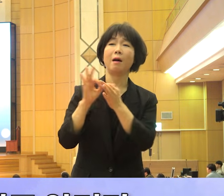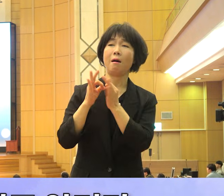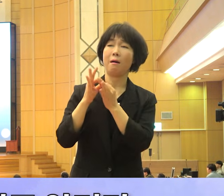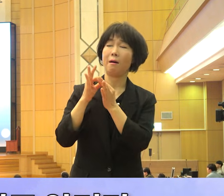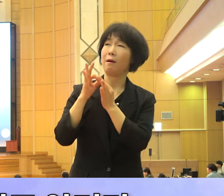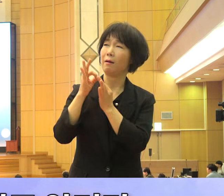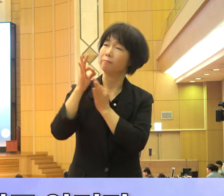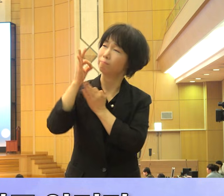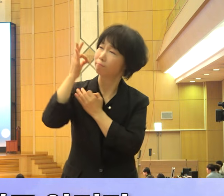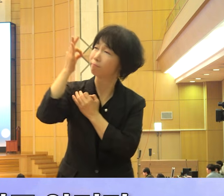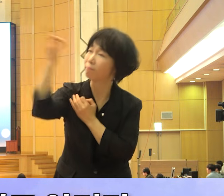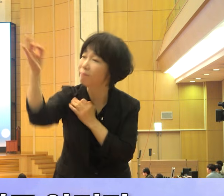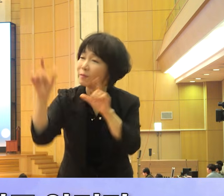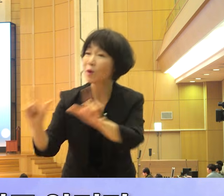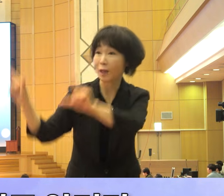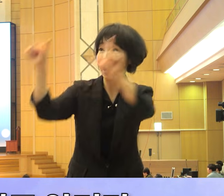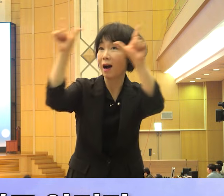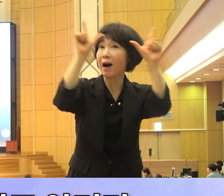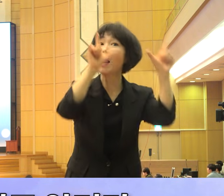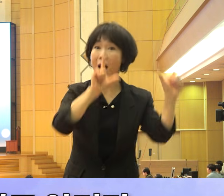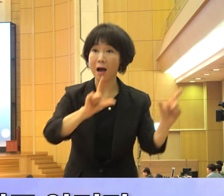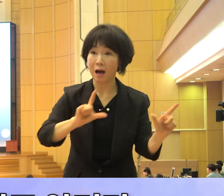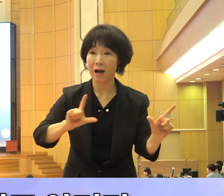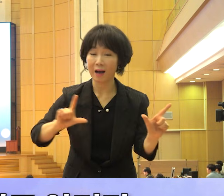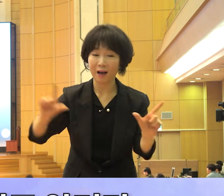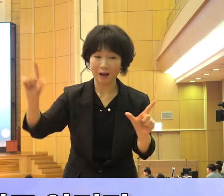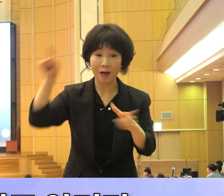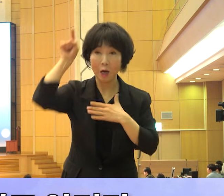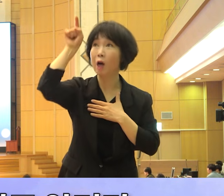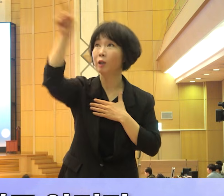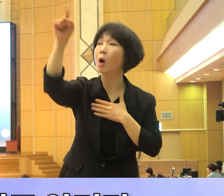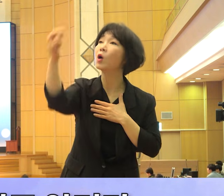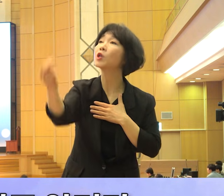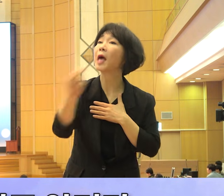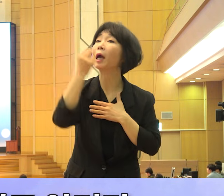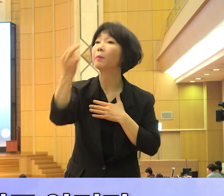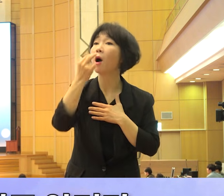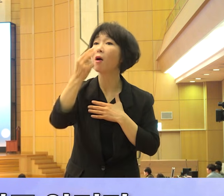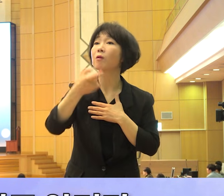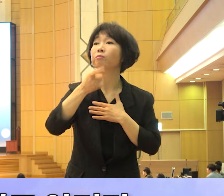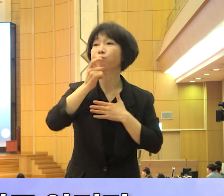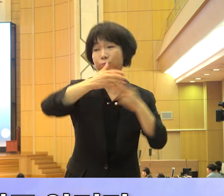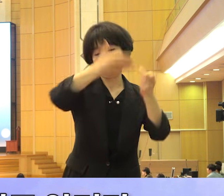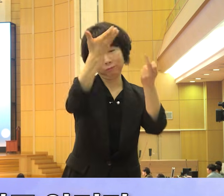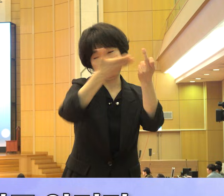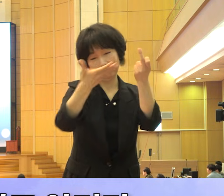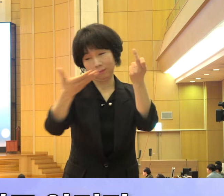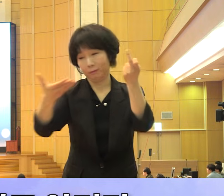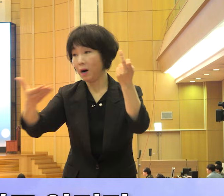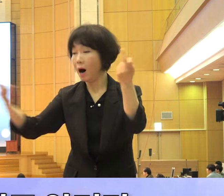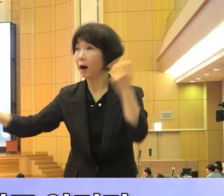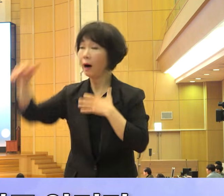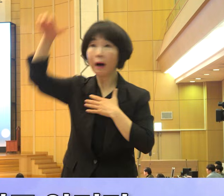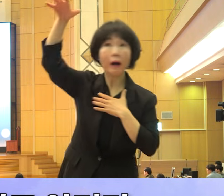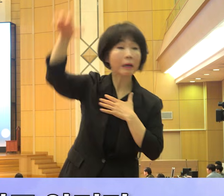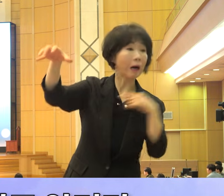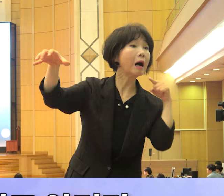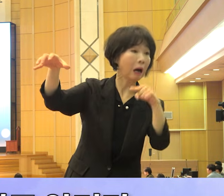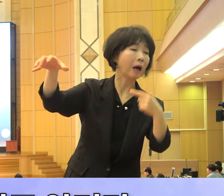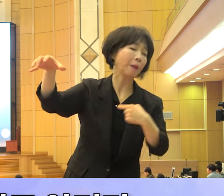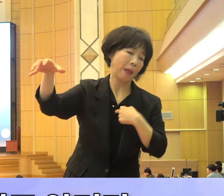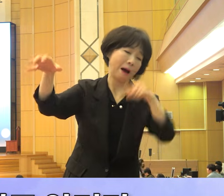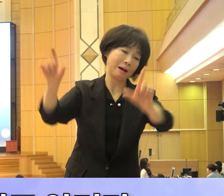살겠네. 나 길이 살겠네. 저 생명 시냇가에